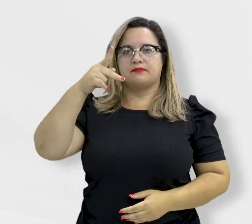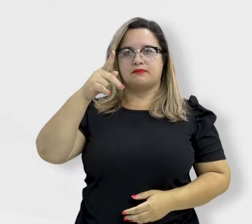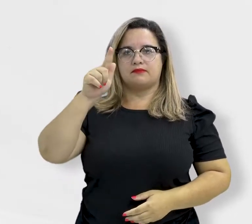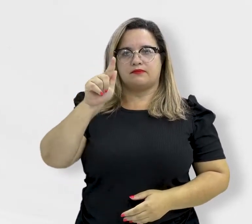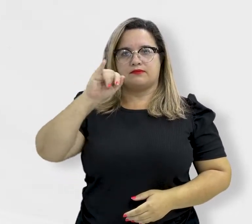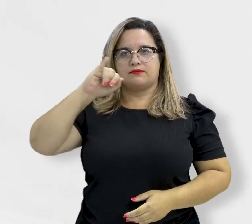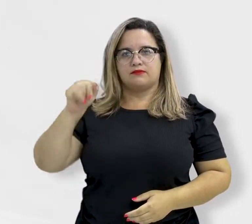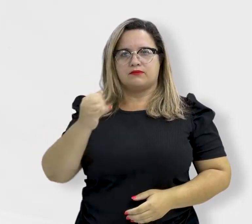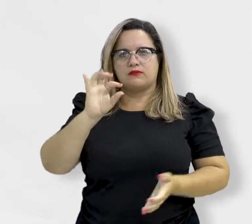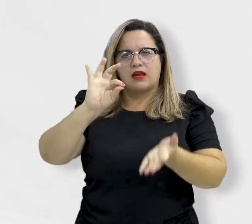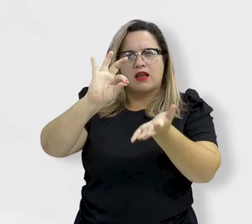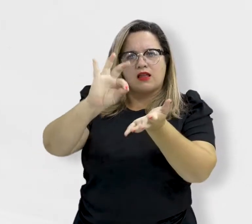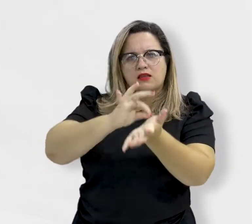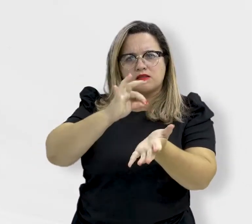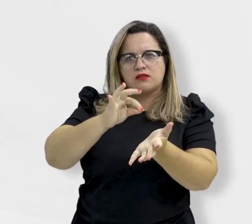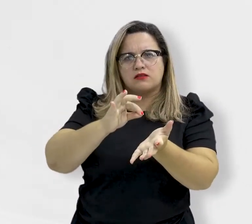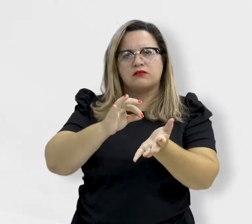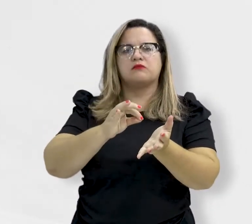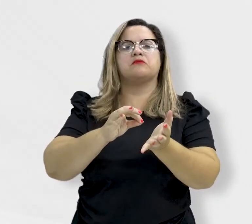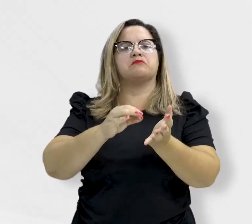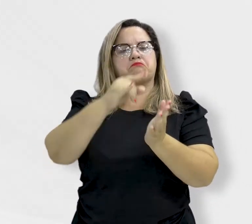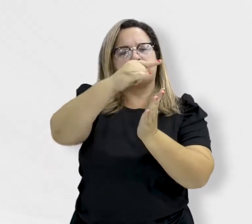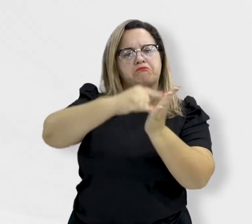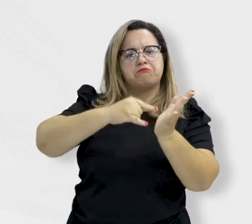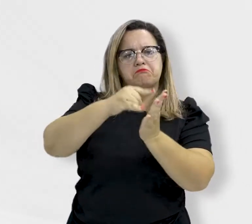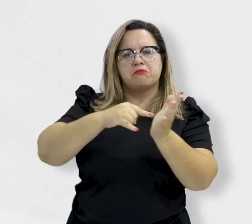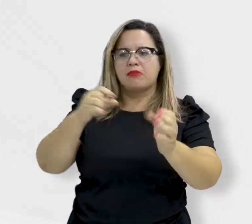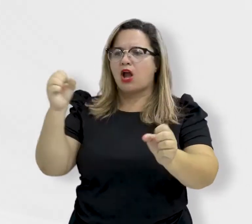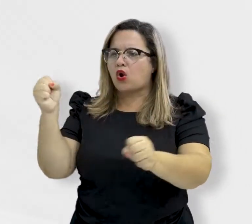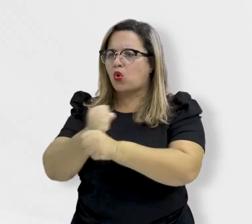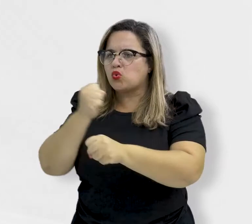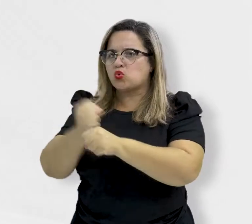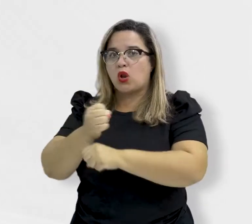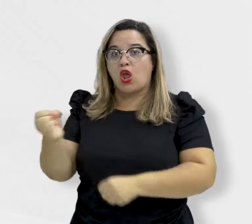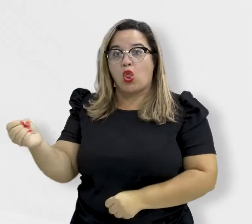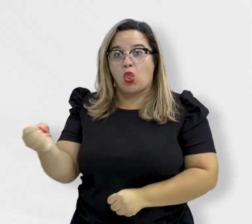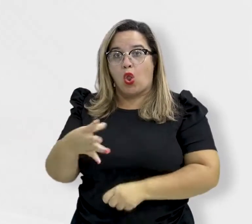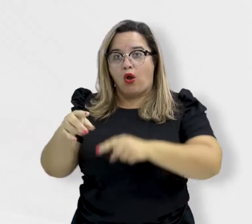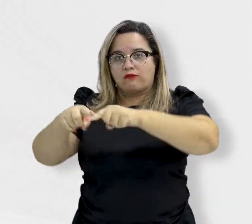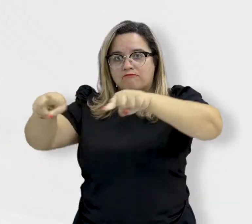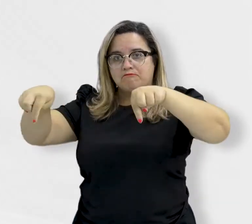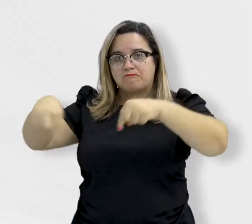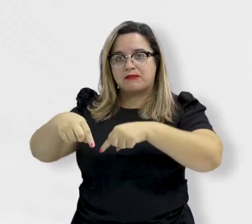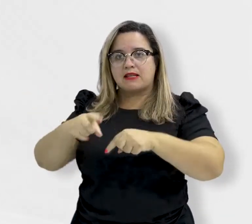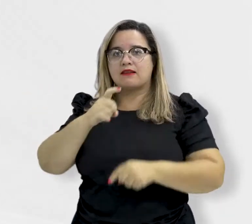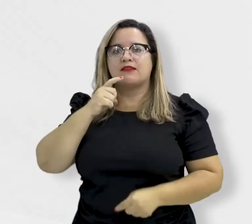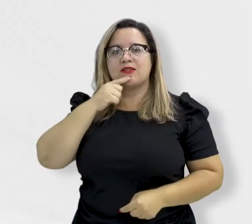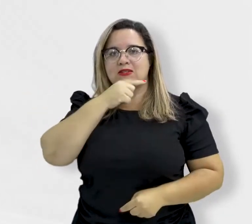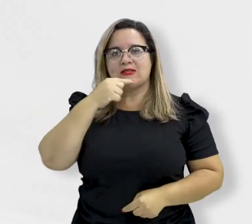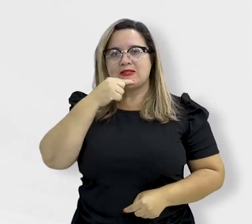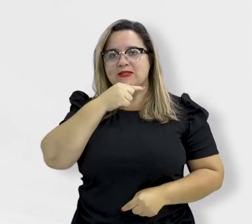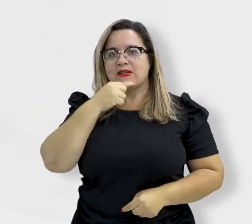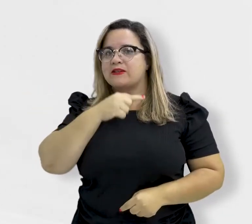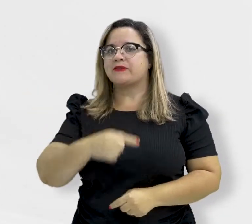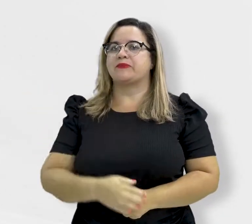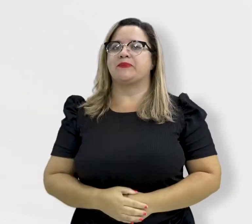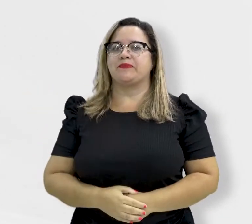PGJ assina ordem de serviço para a construção de nova sede em Jaciara. O Procurador-Geral de Justiça de